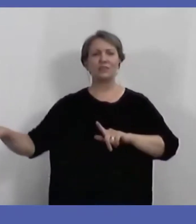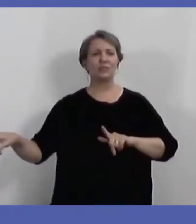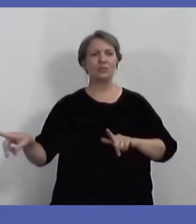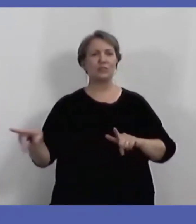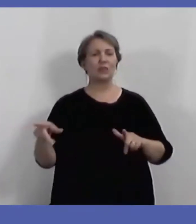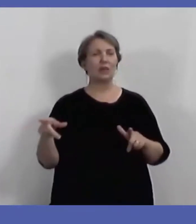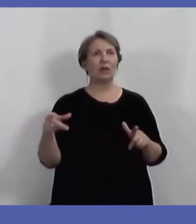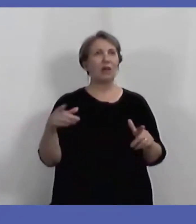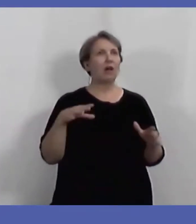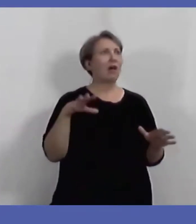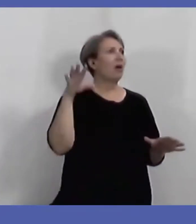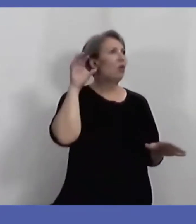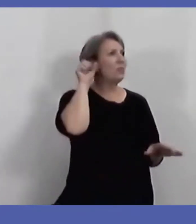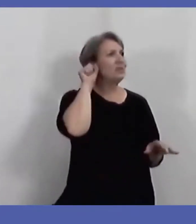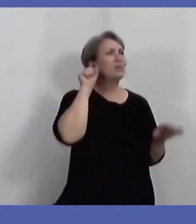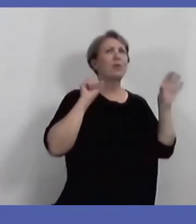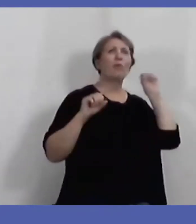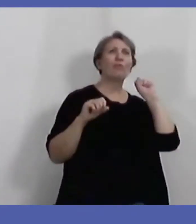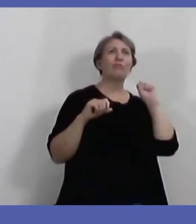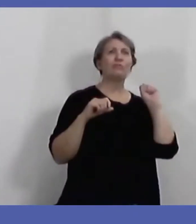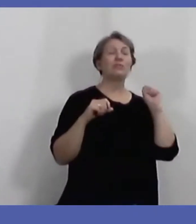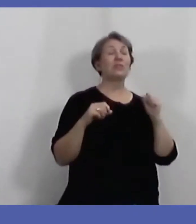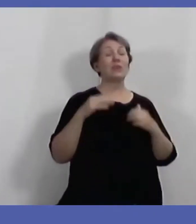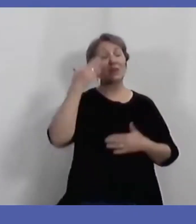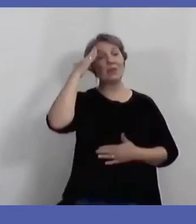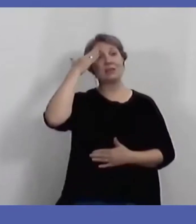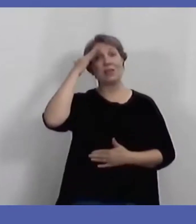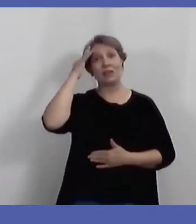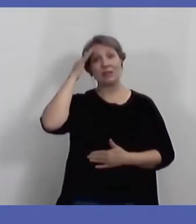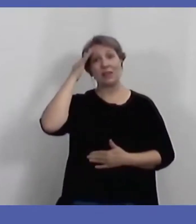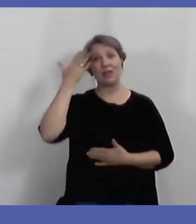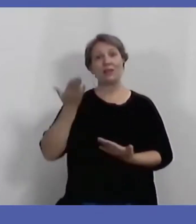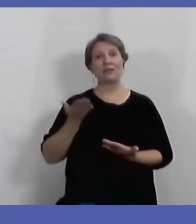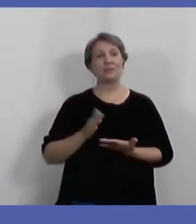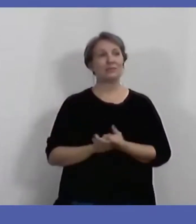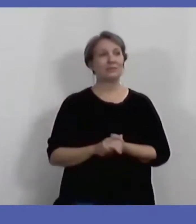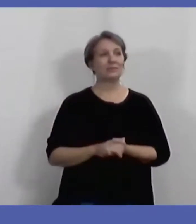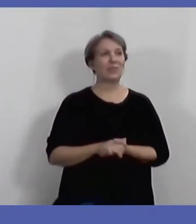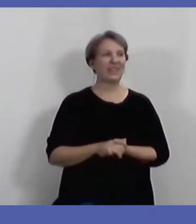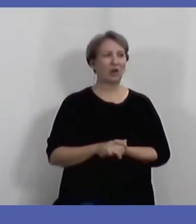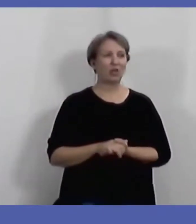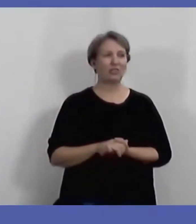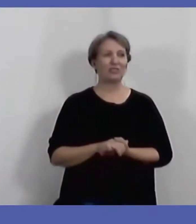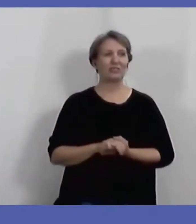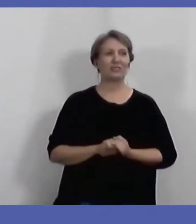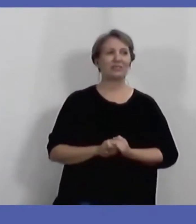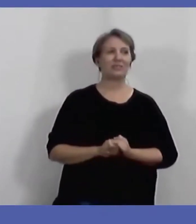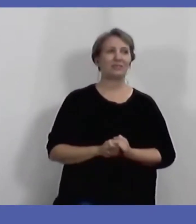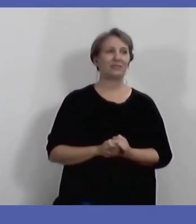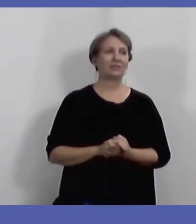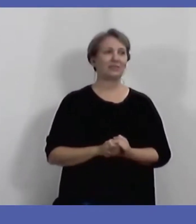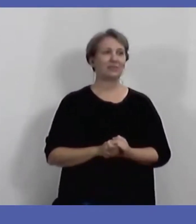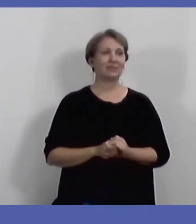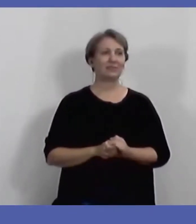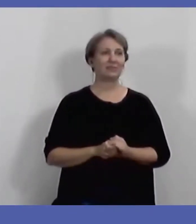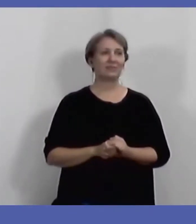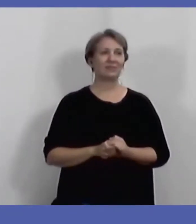será salvo. Aí, irmãos, multidão invocaram o nome do Senhor.